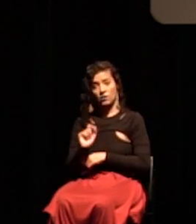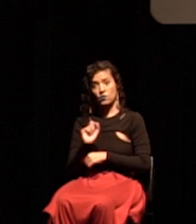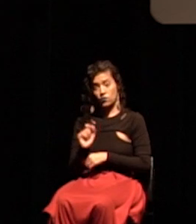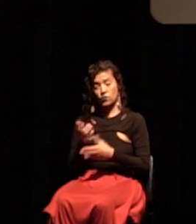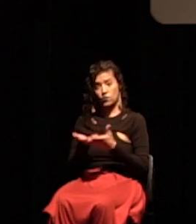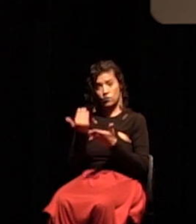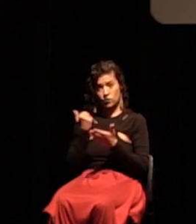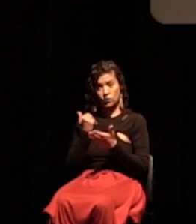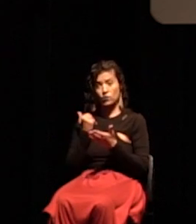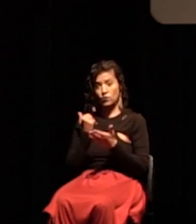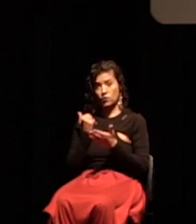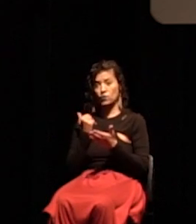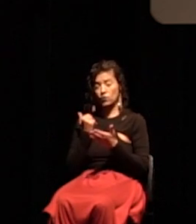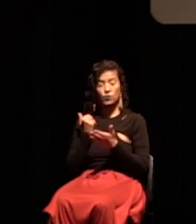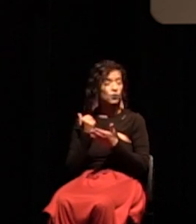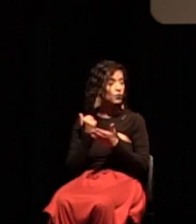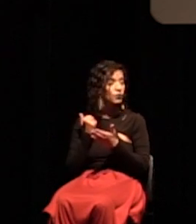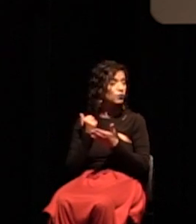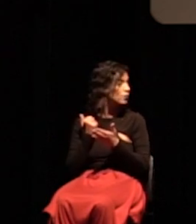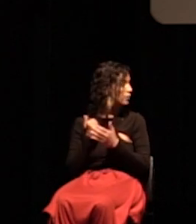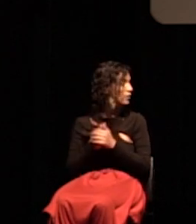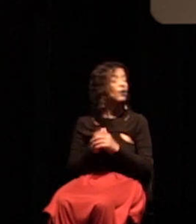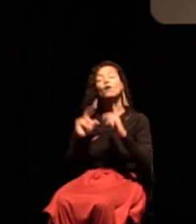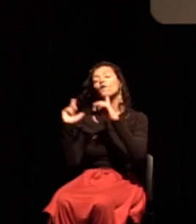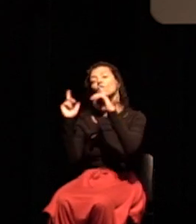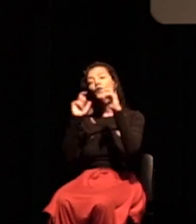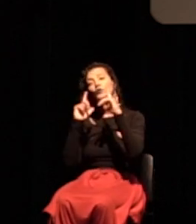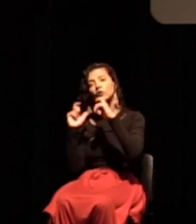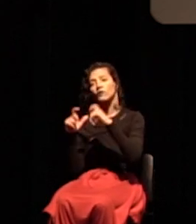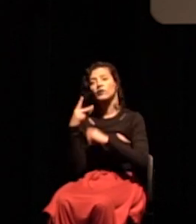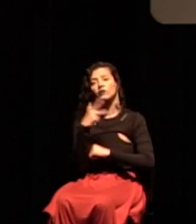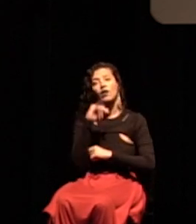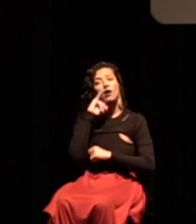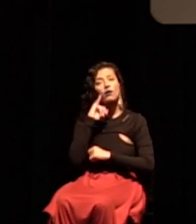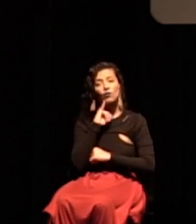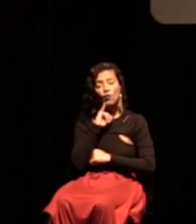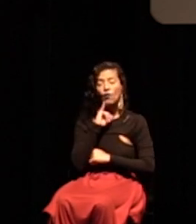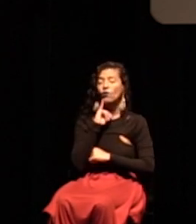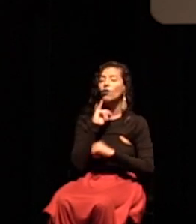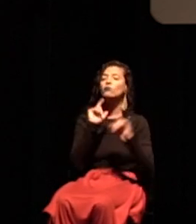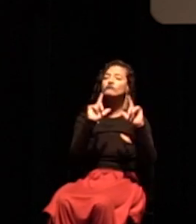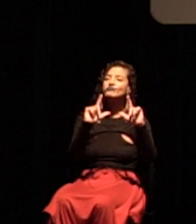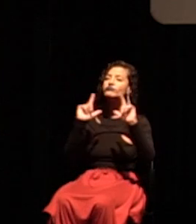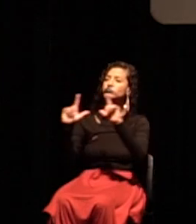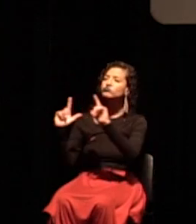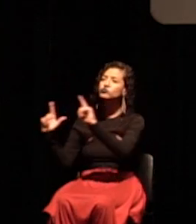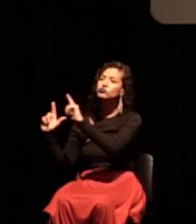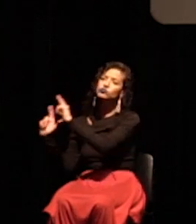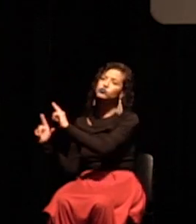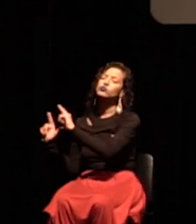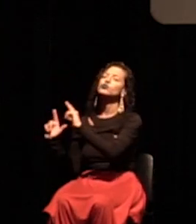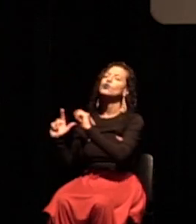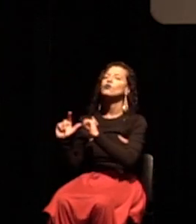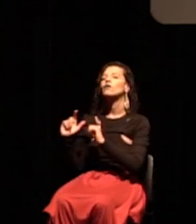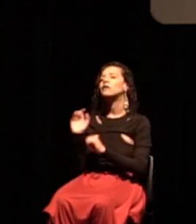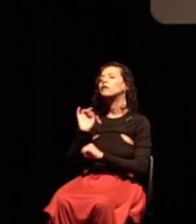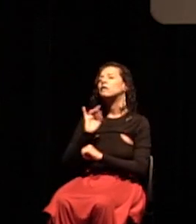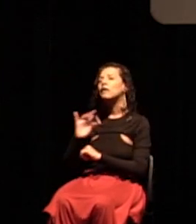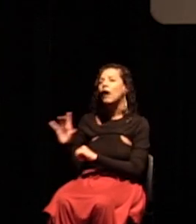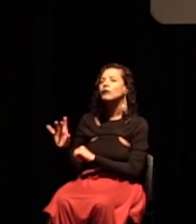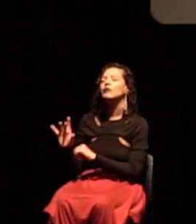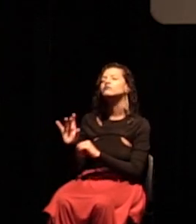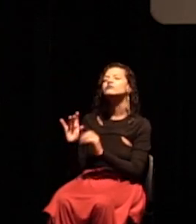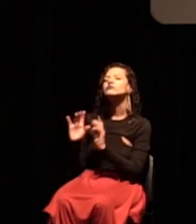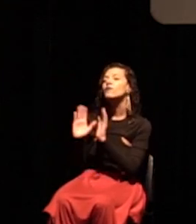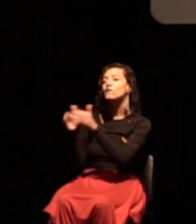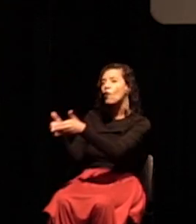umas trazem as outras, a partir das fotografias da IOL que nós apresentámos na exposição dedicada à Clarice